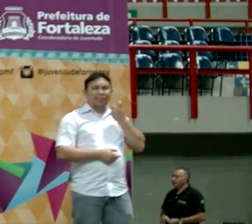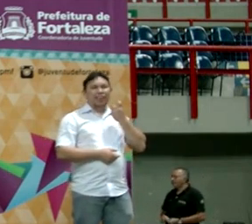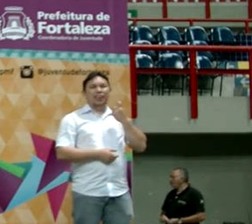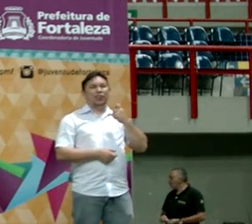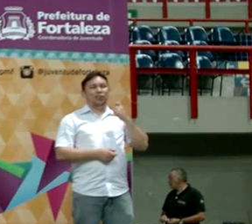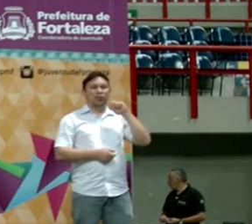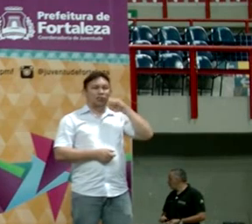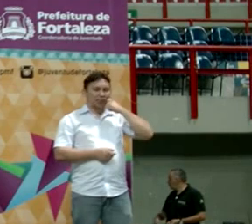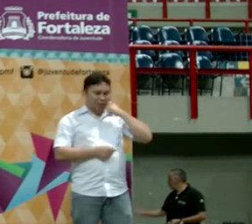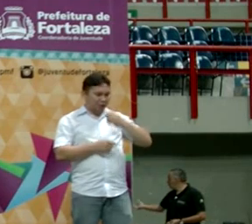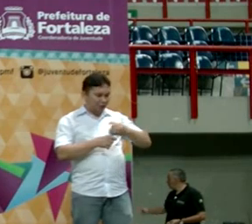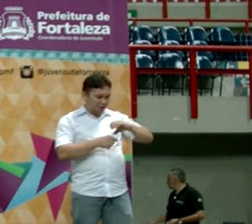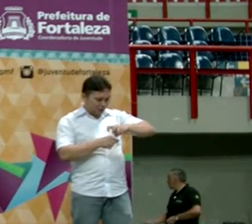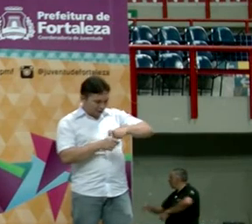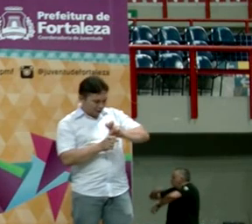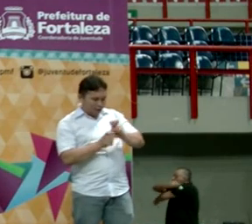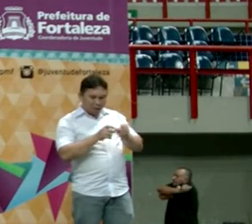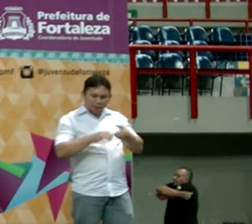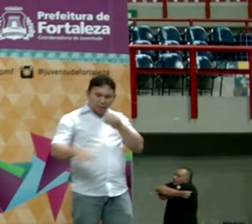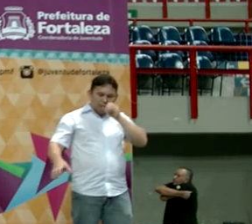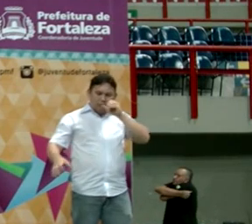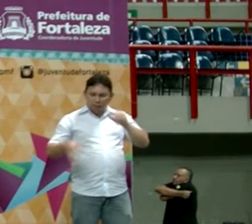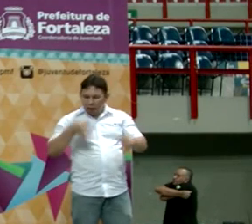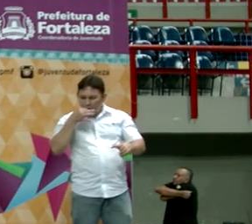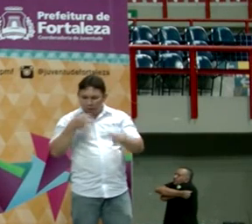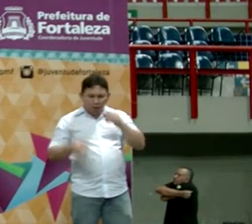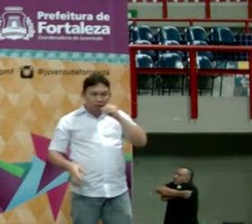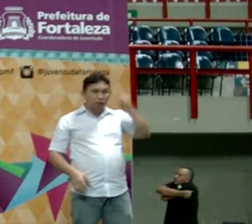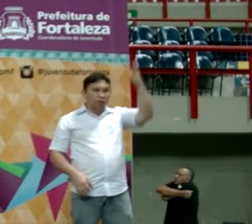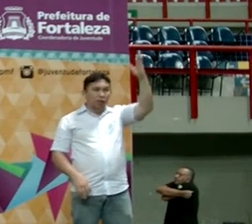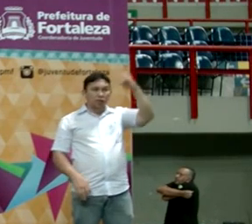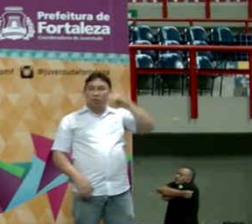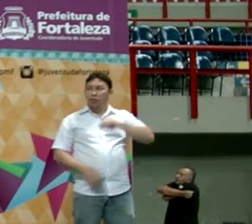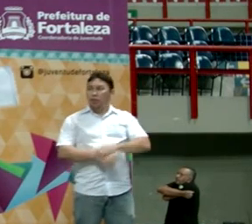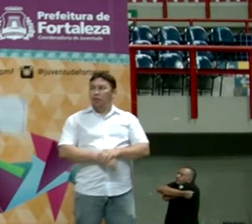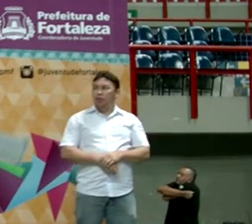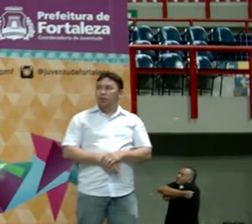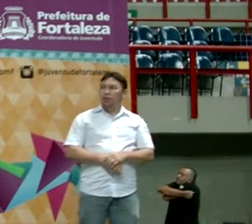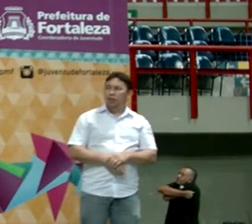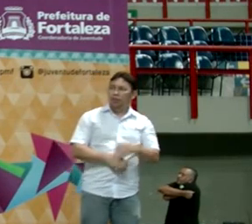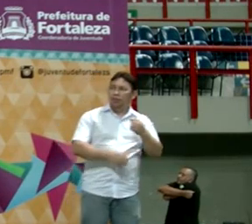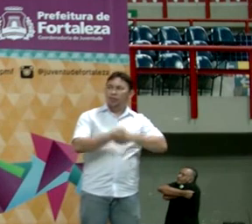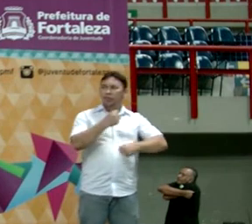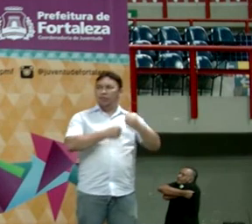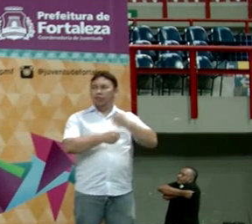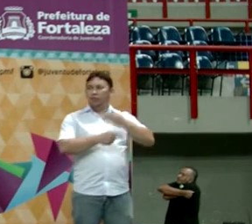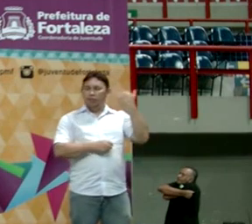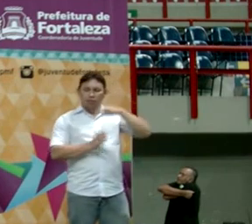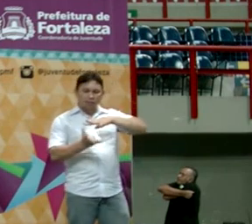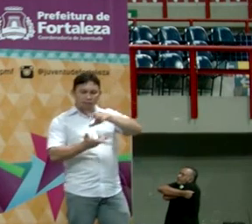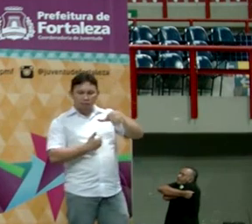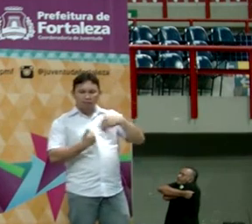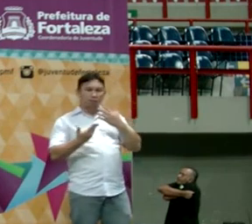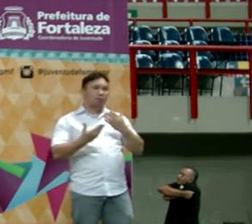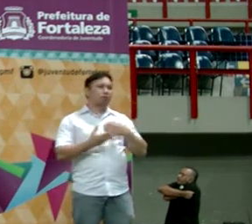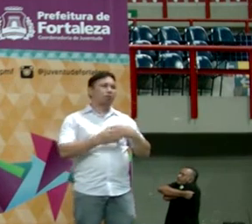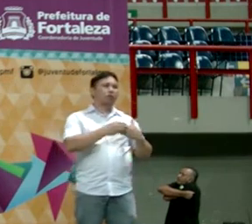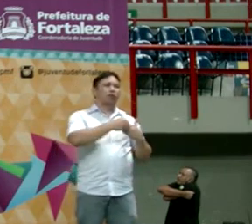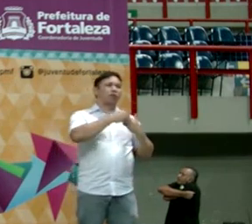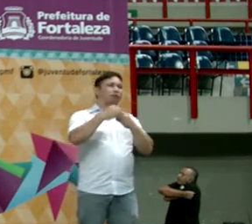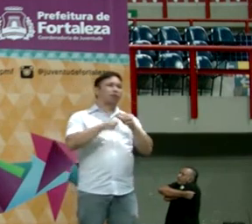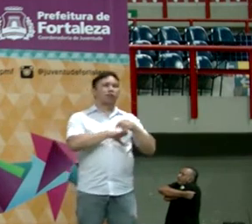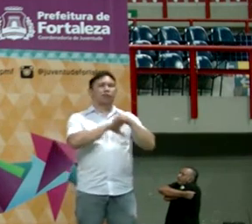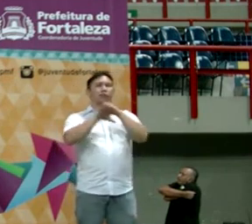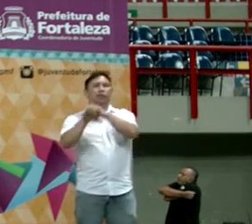Tá certo? Quando é que a gente conseguiria comer peta e cajuína alguns anos atrás. A globalização facilita o